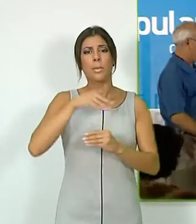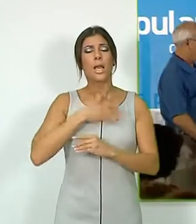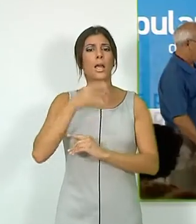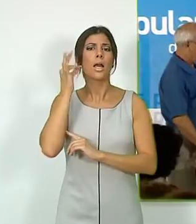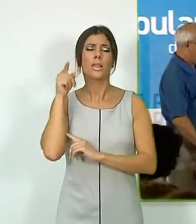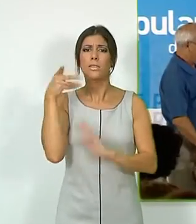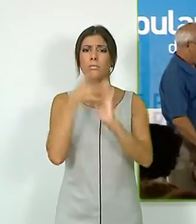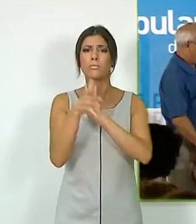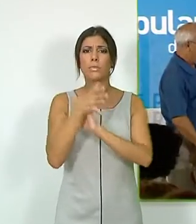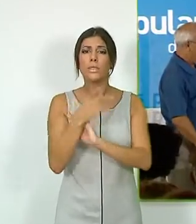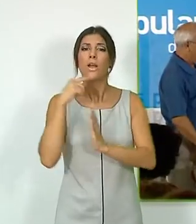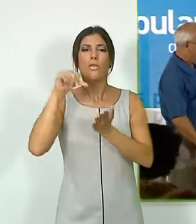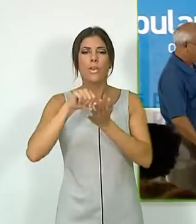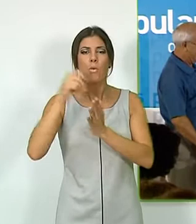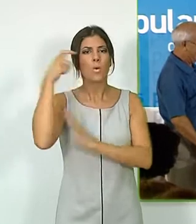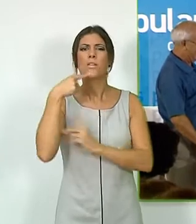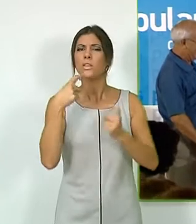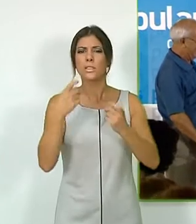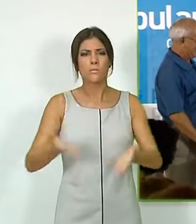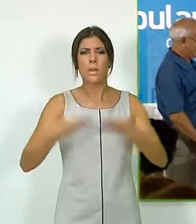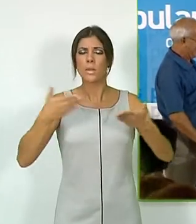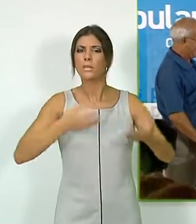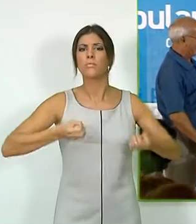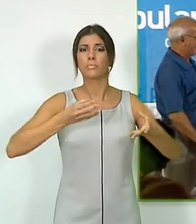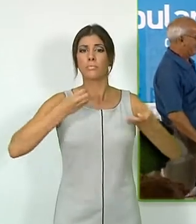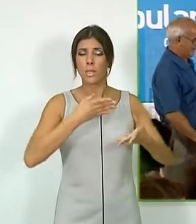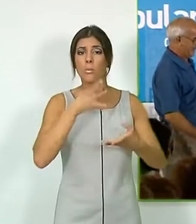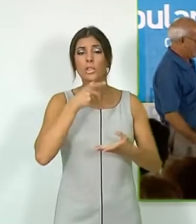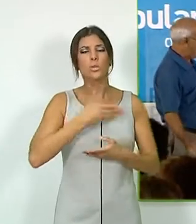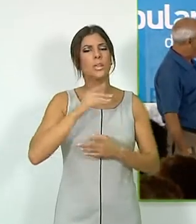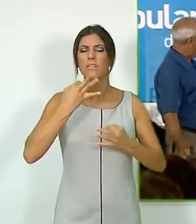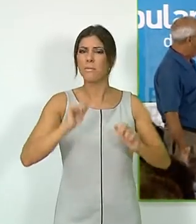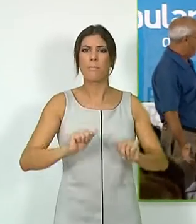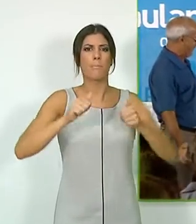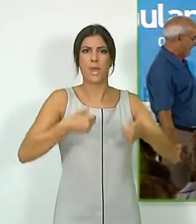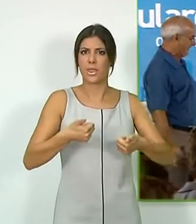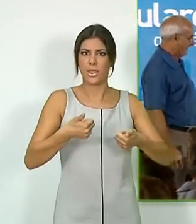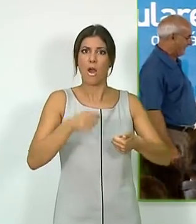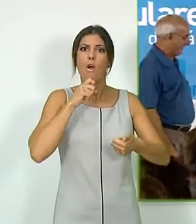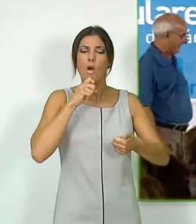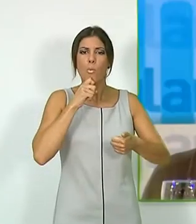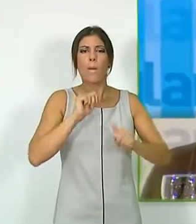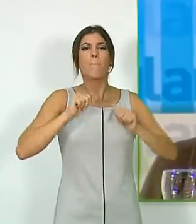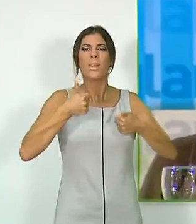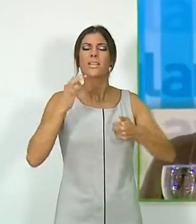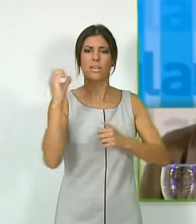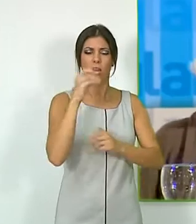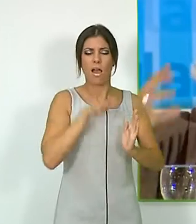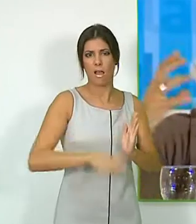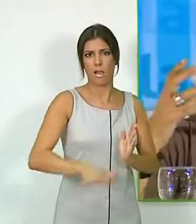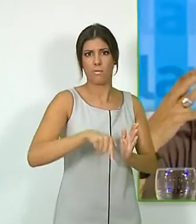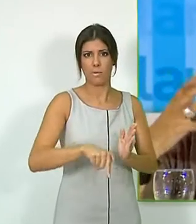que es en los pueblos y ciudades donde se fragua todo y que, como ocurre en las casas, los ayuntamientos deben comenzar a construirse por los